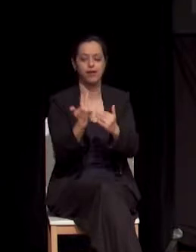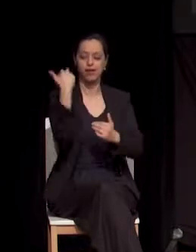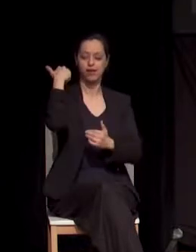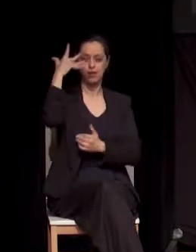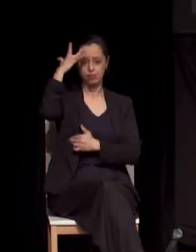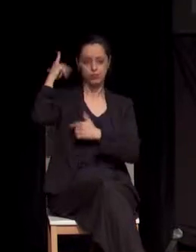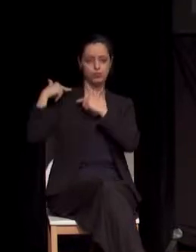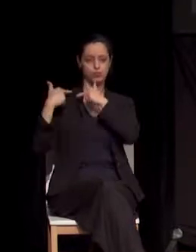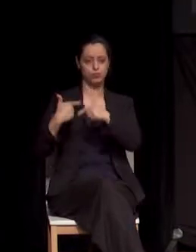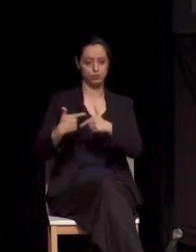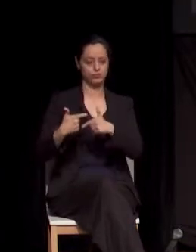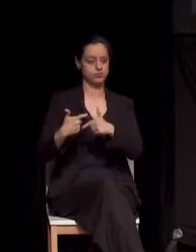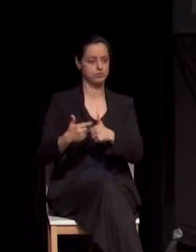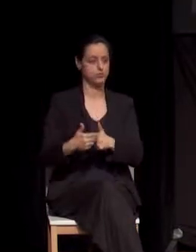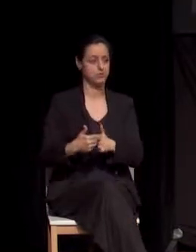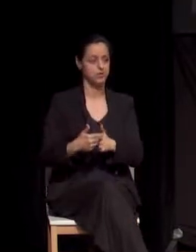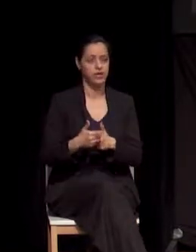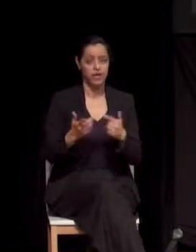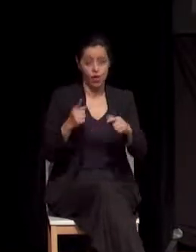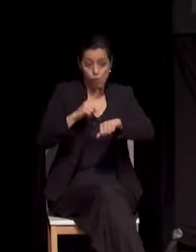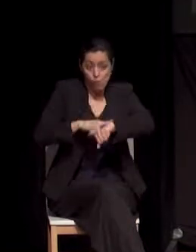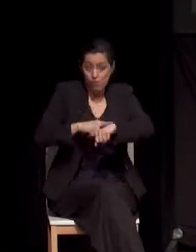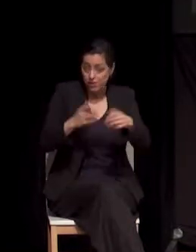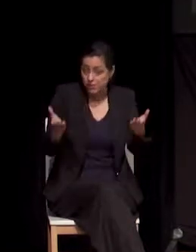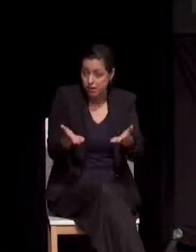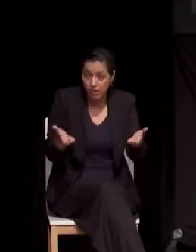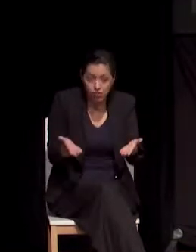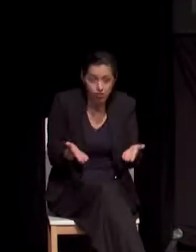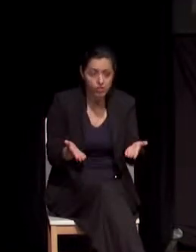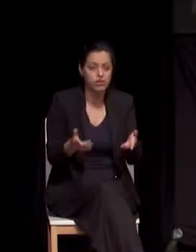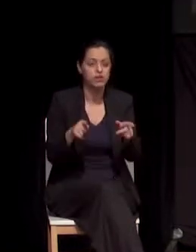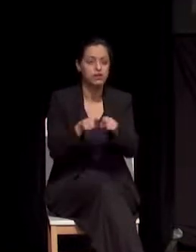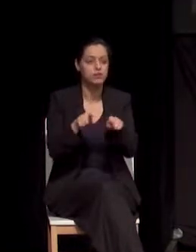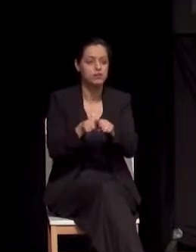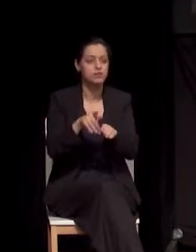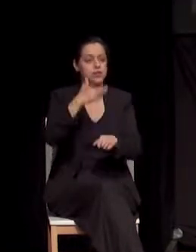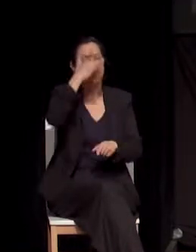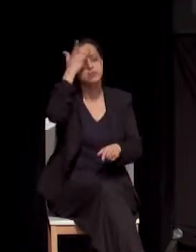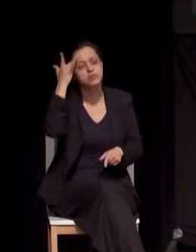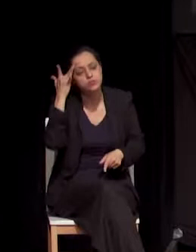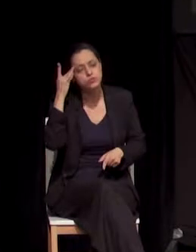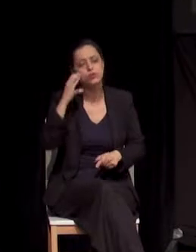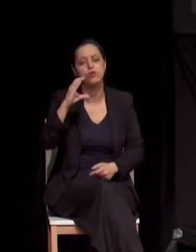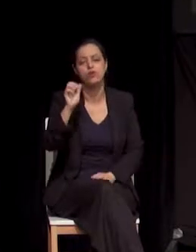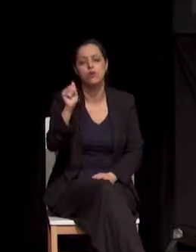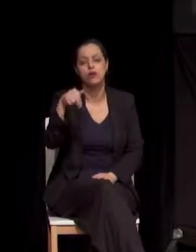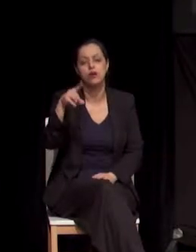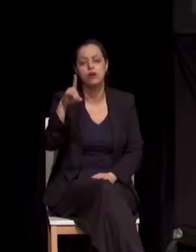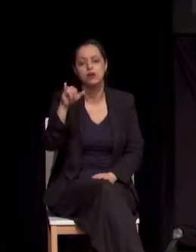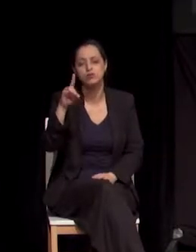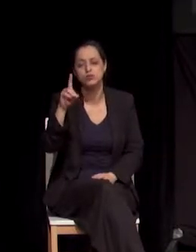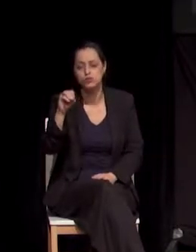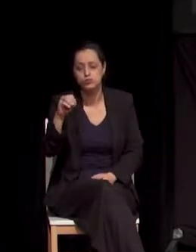aqui, Luiz Gama, e tantas pessoas, Cândido Portinari e